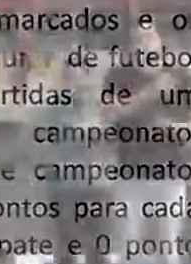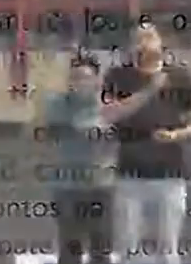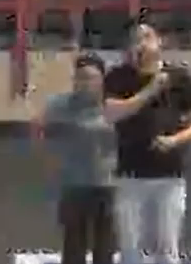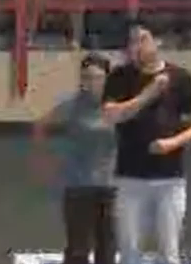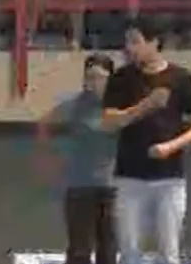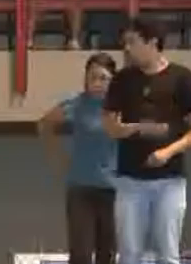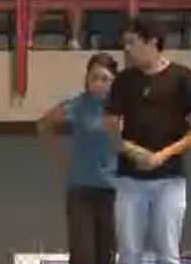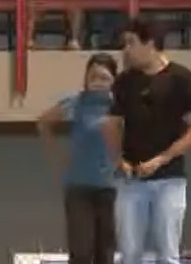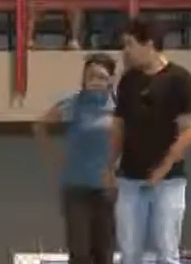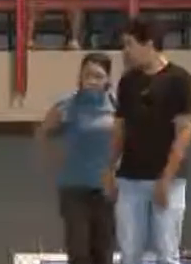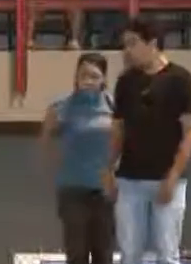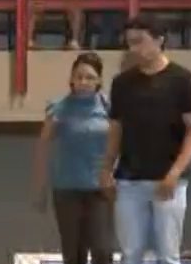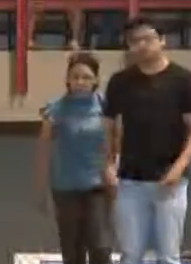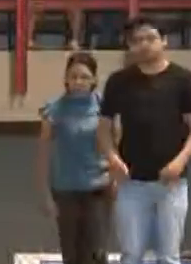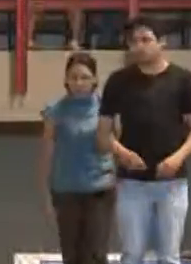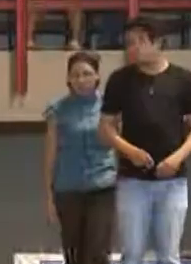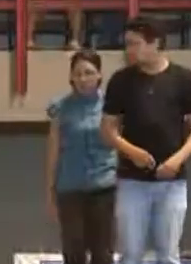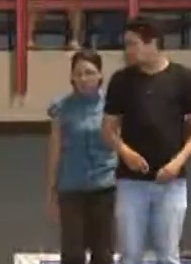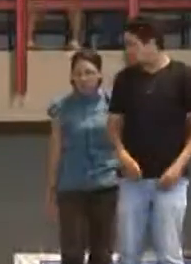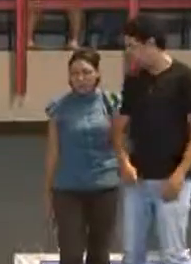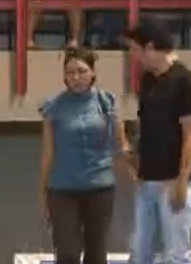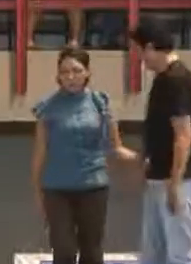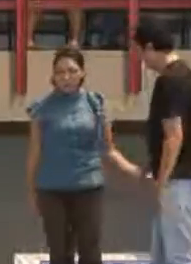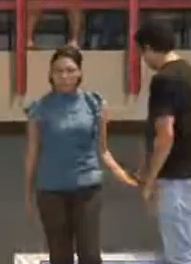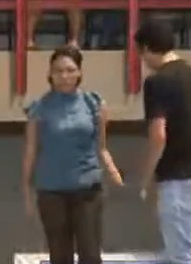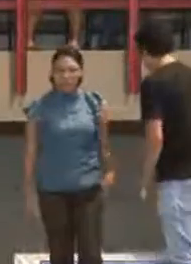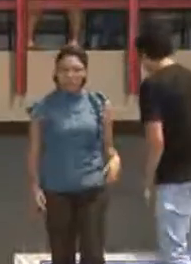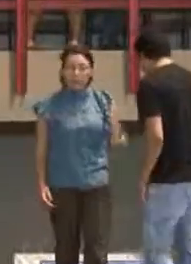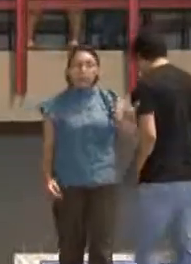a... Desse primeiro texto,